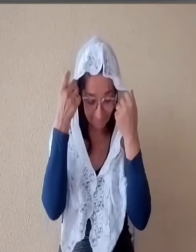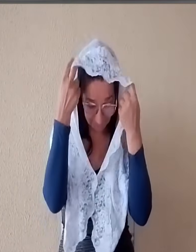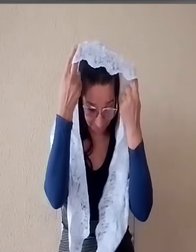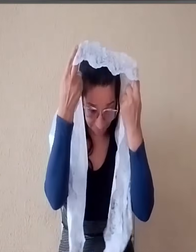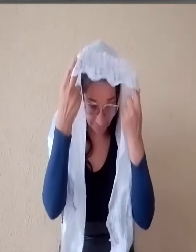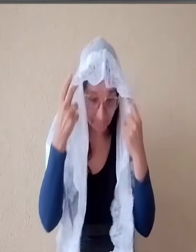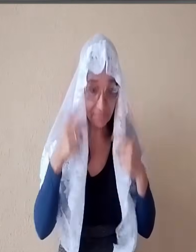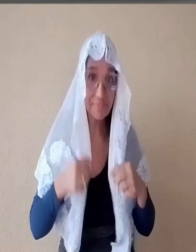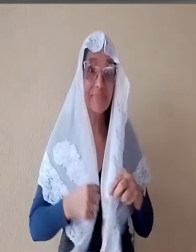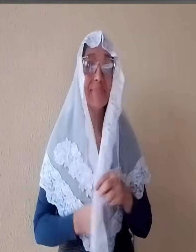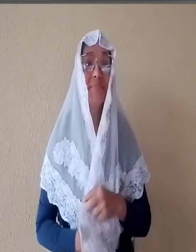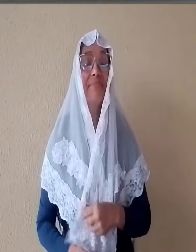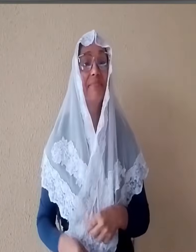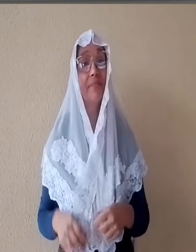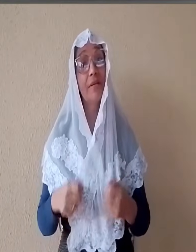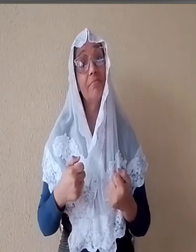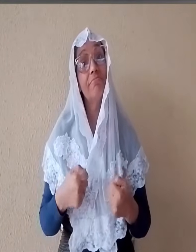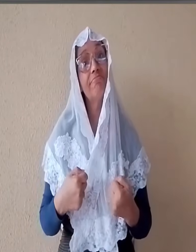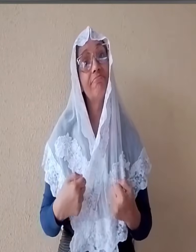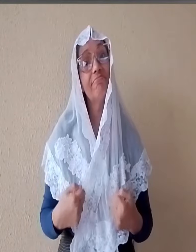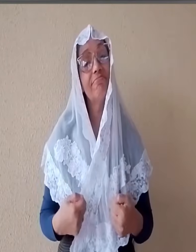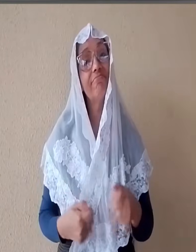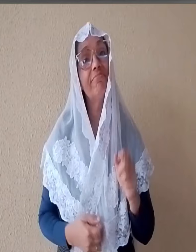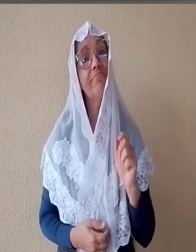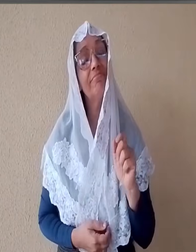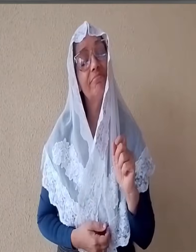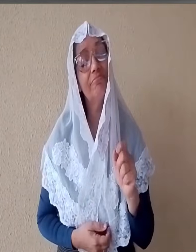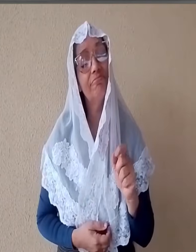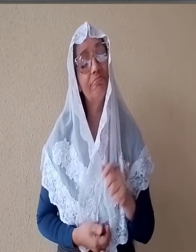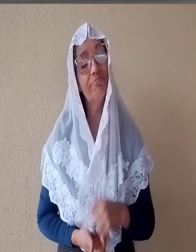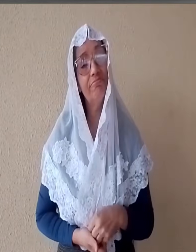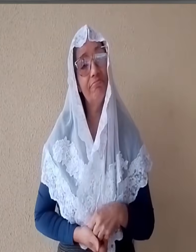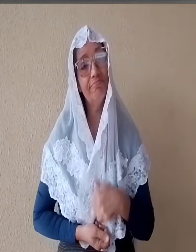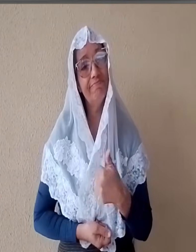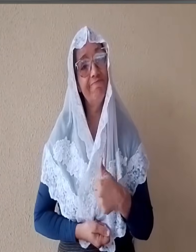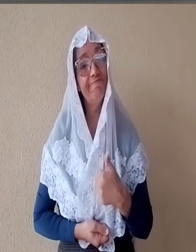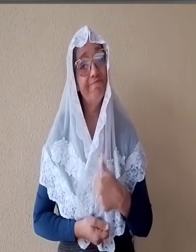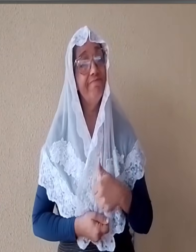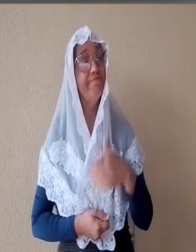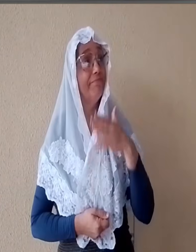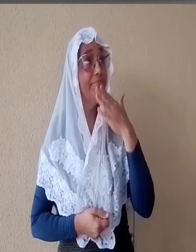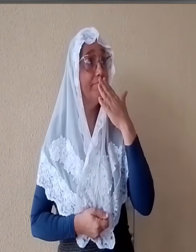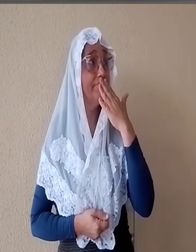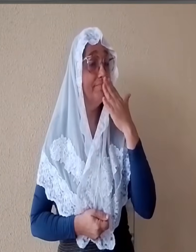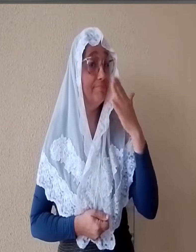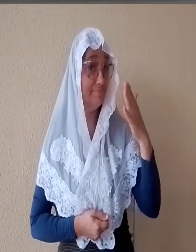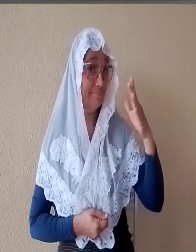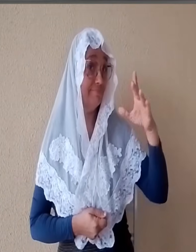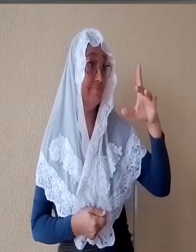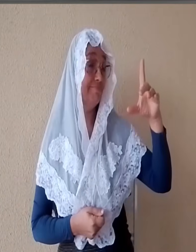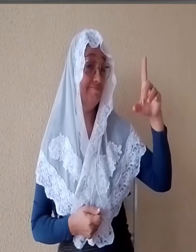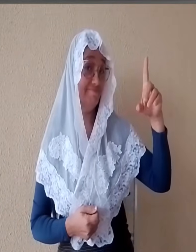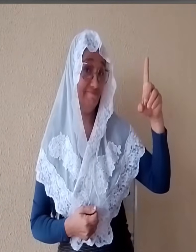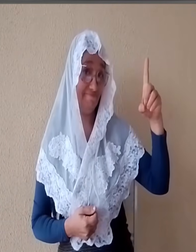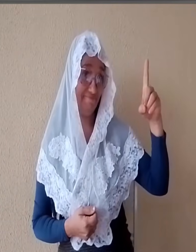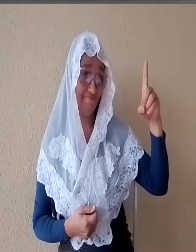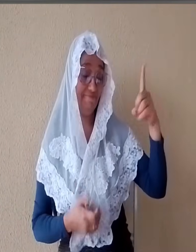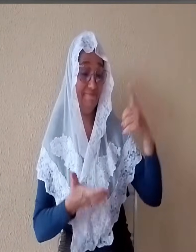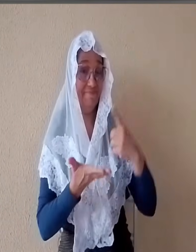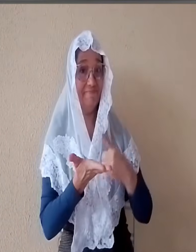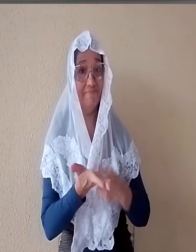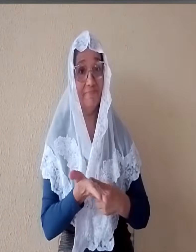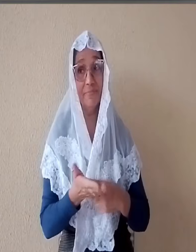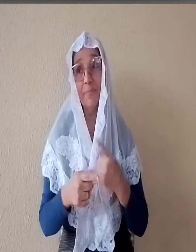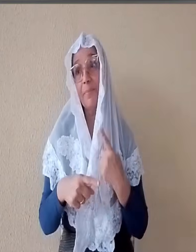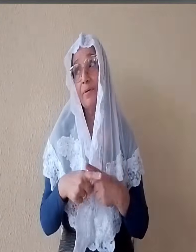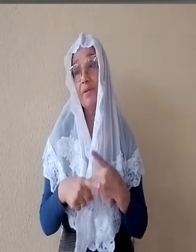a emoção. Bendito é o nome do Senhor. É a palavra, irmãos. Nós não vai arredar. Meu coração está até pulsando. Bendito é o